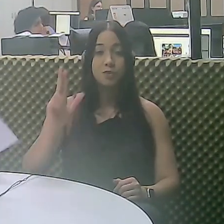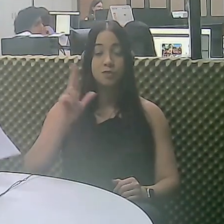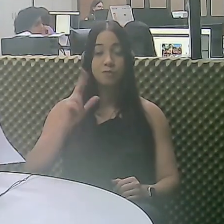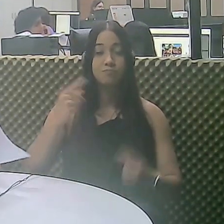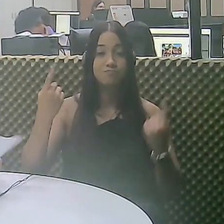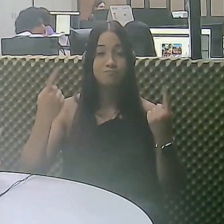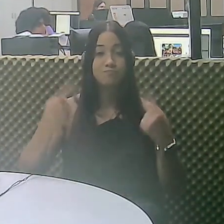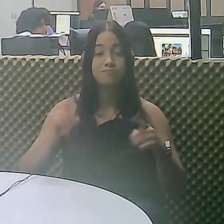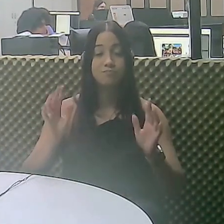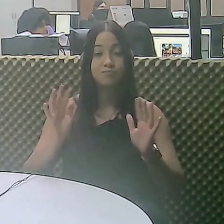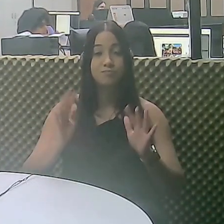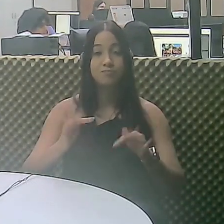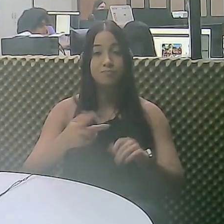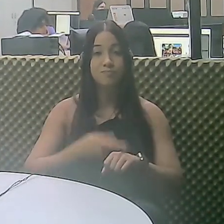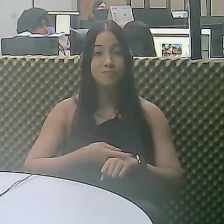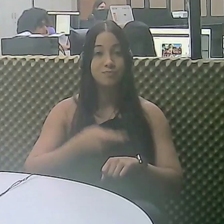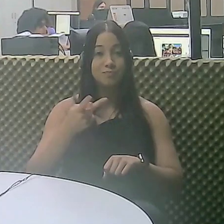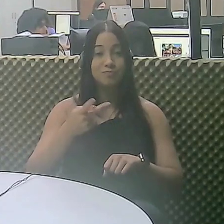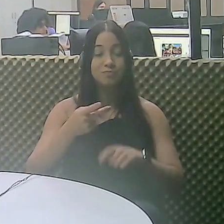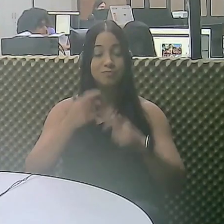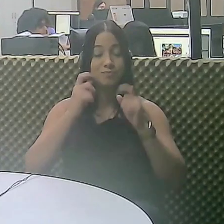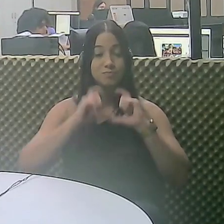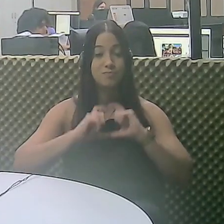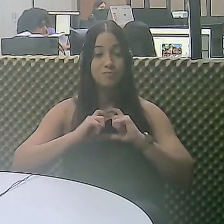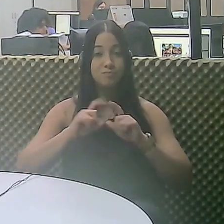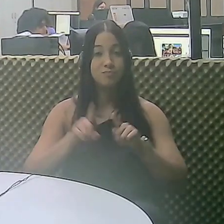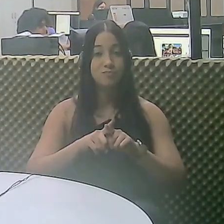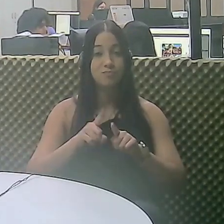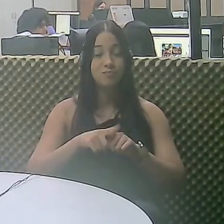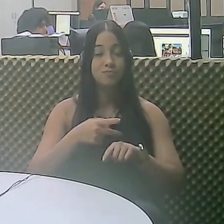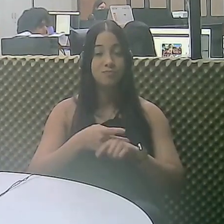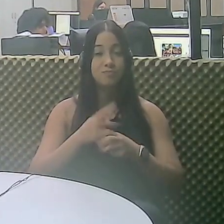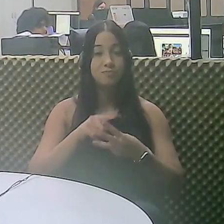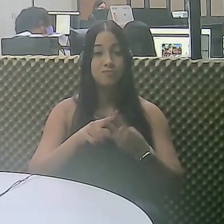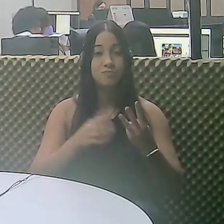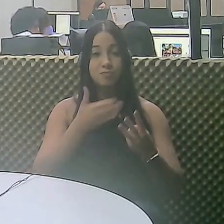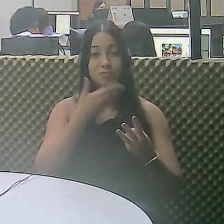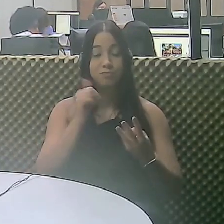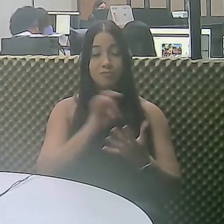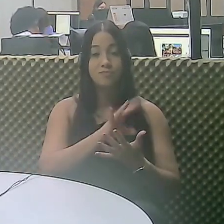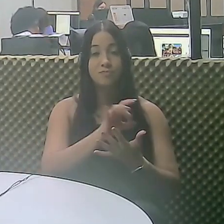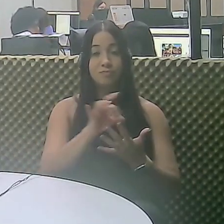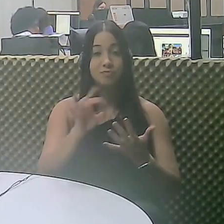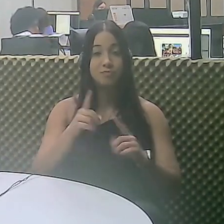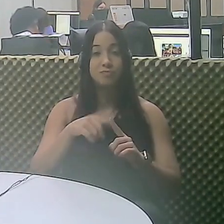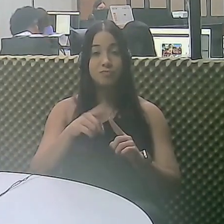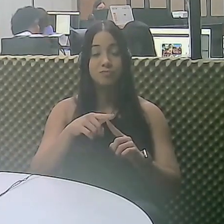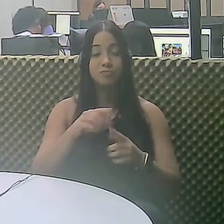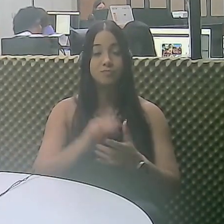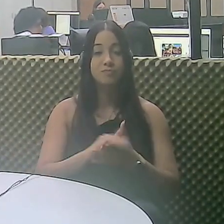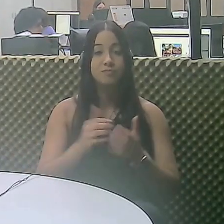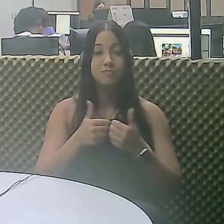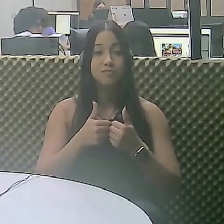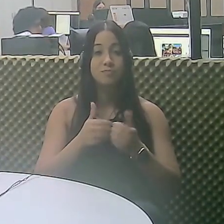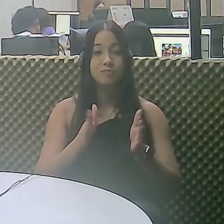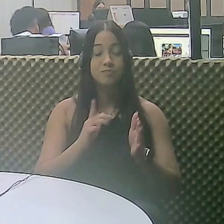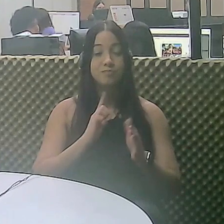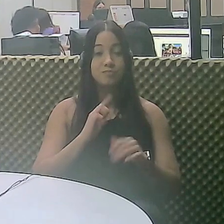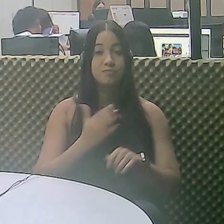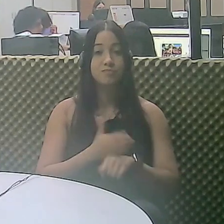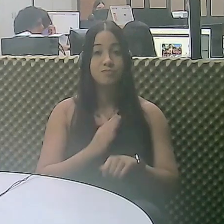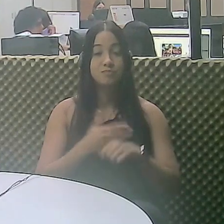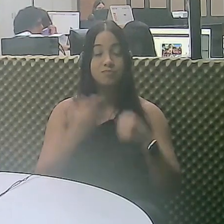a competição terminou com premiações em medalhas e troféus para os três melhores em cada modalidade a abertura foi seguida de